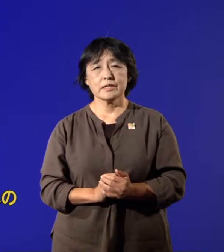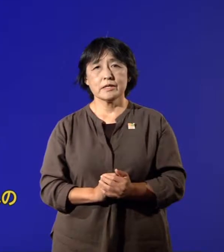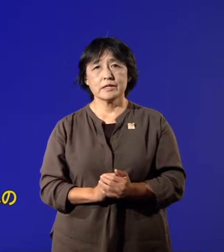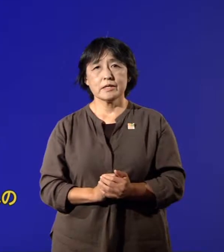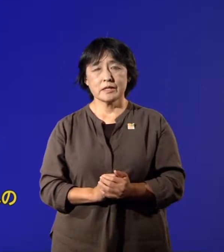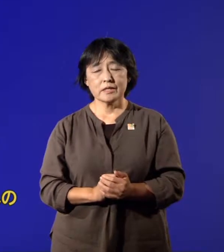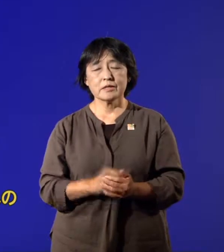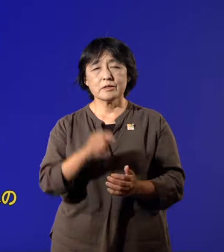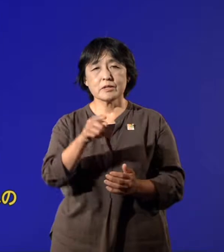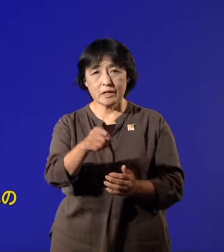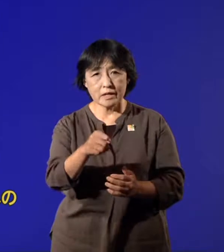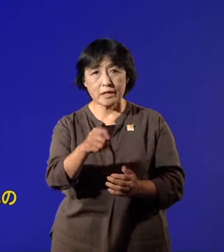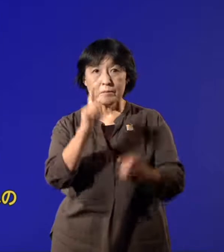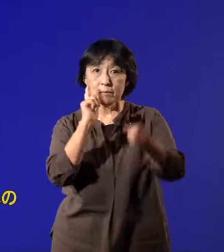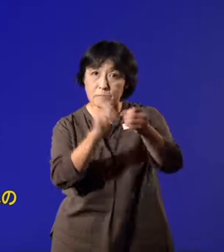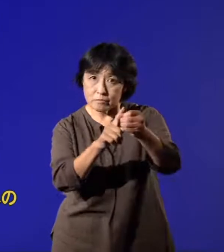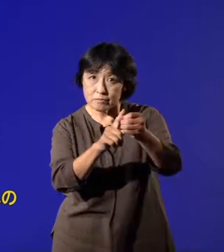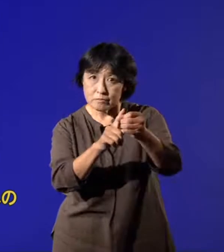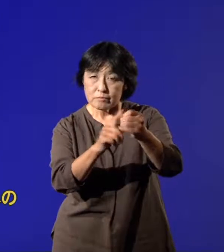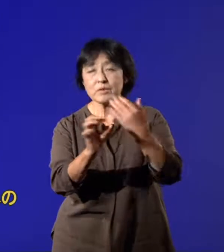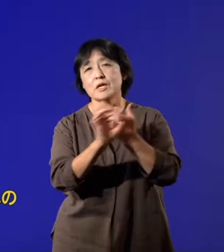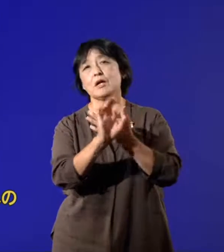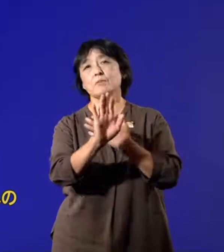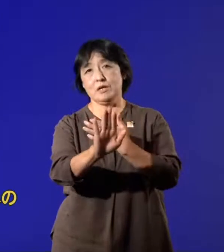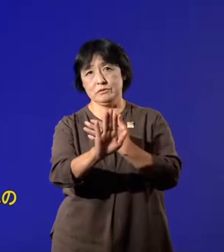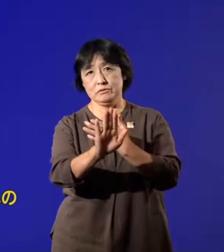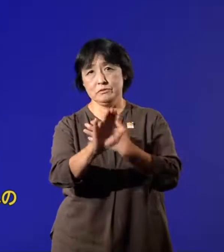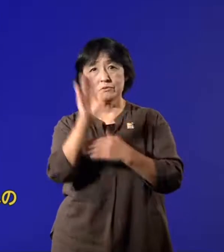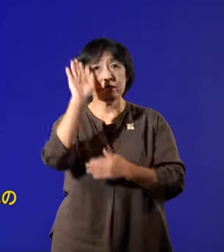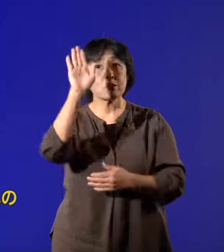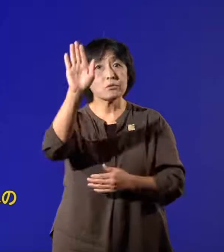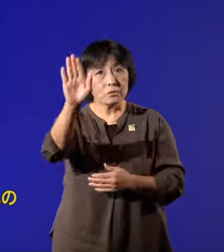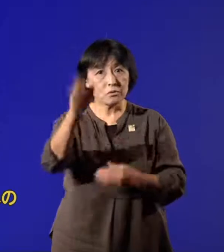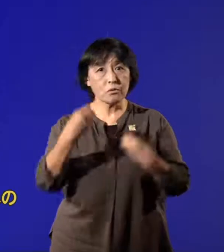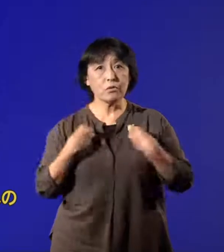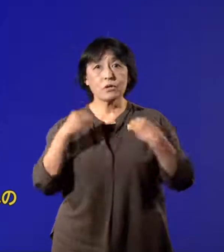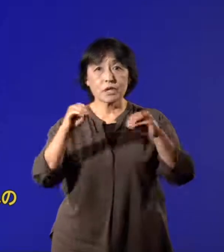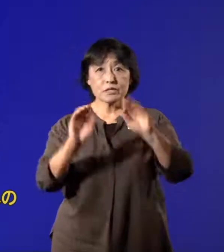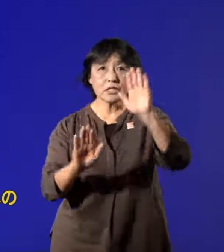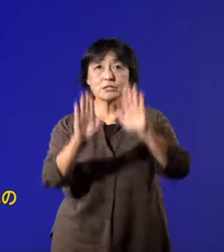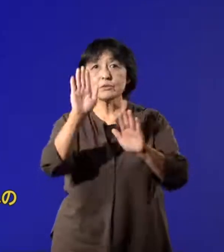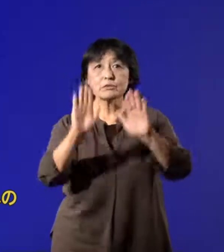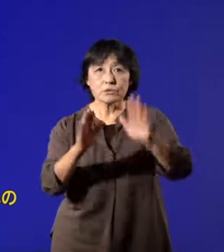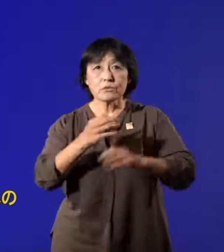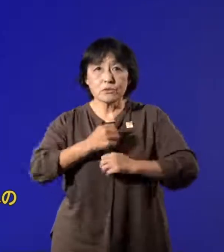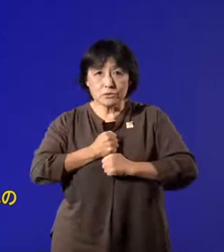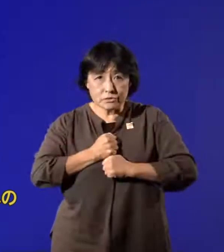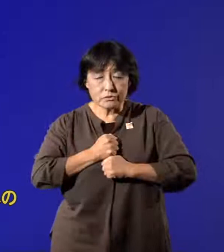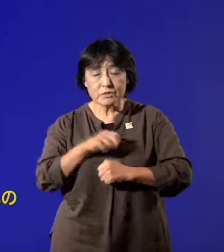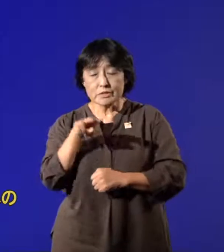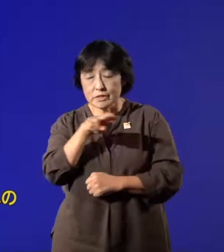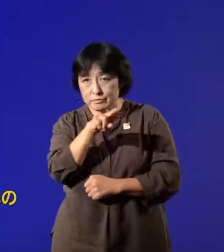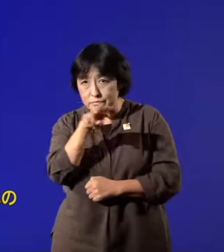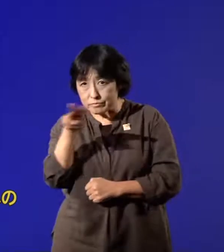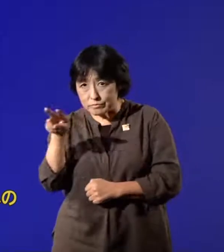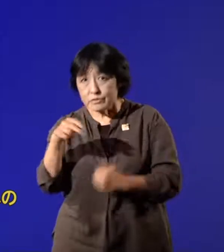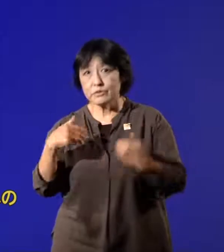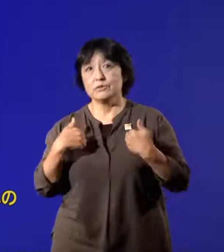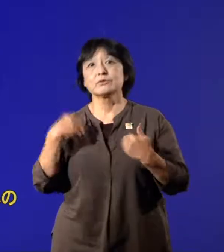集団感染で確認されているケースもございますので、今後の感染状況注視をしていきたいというふうに思っています